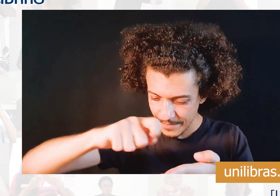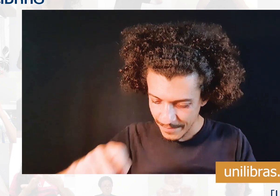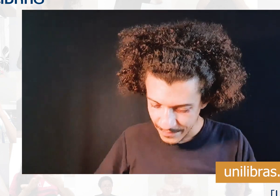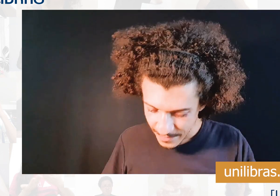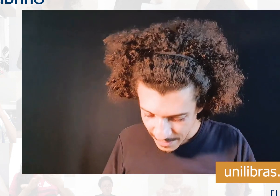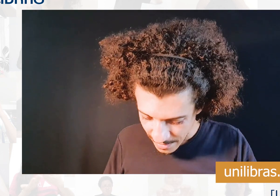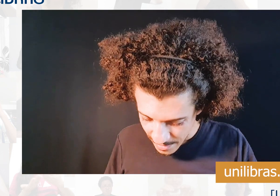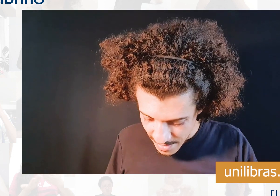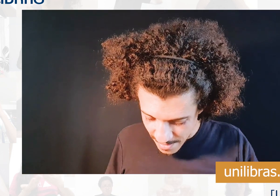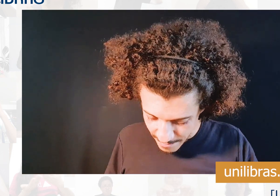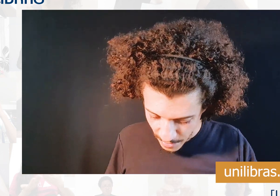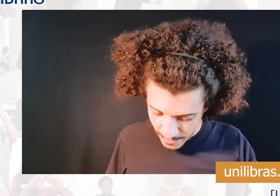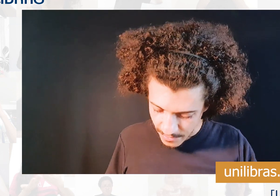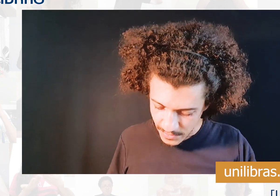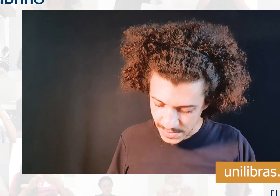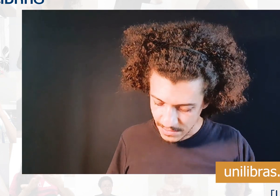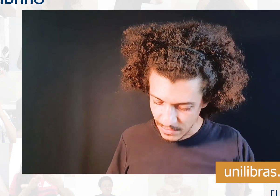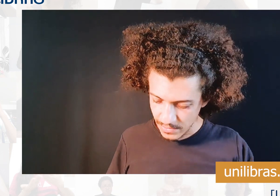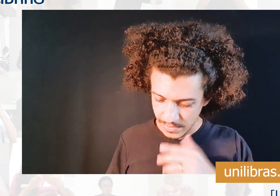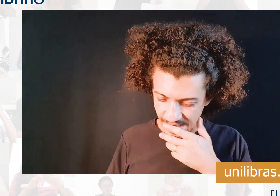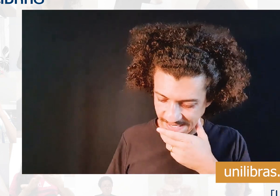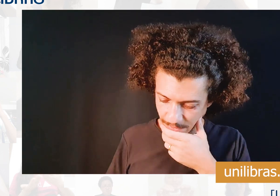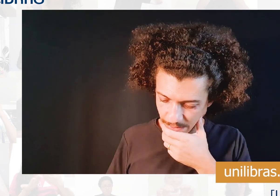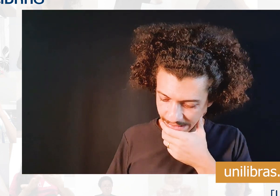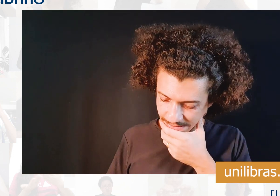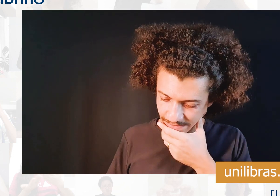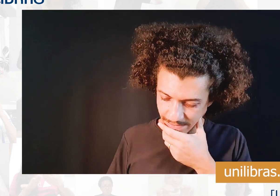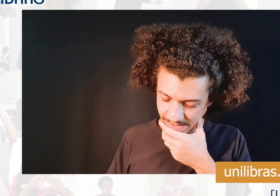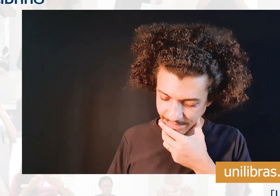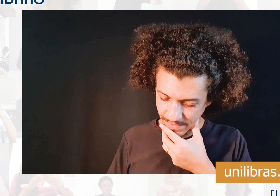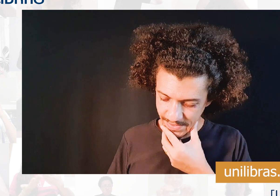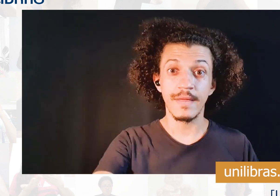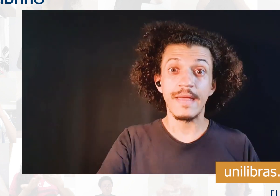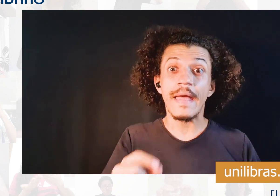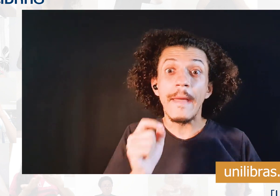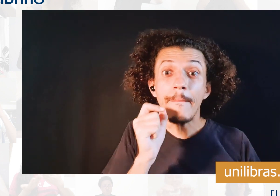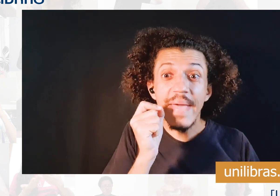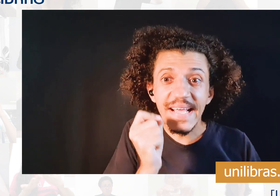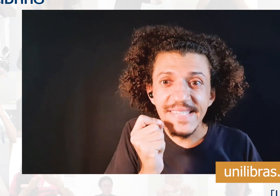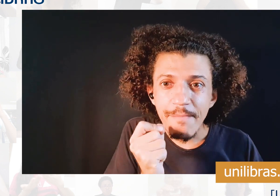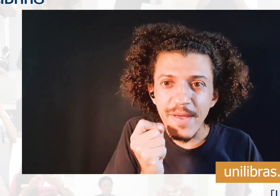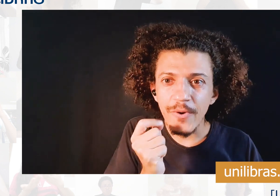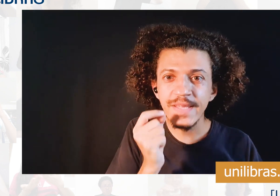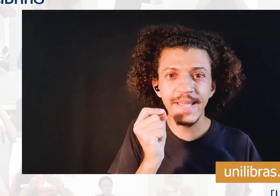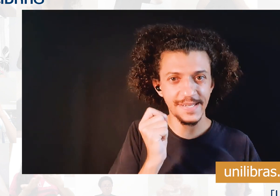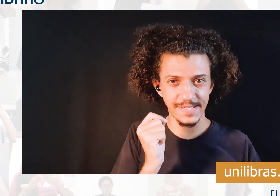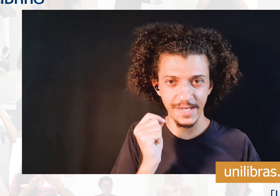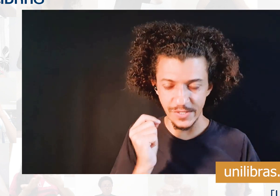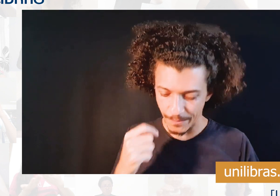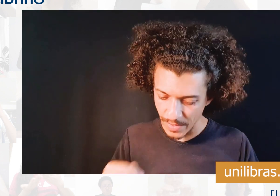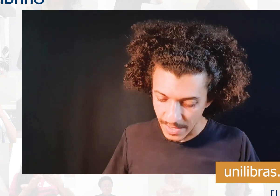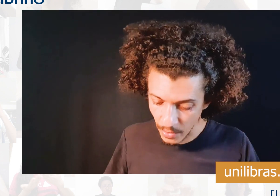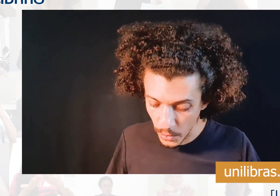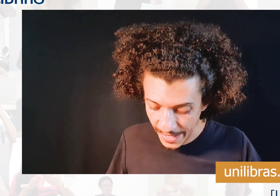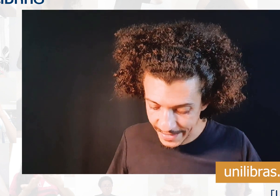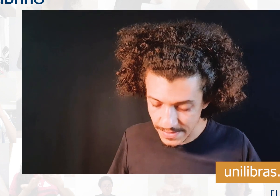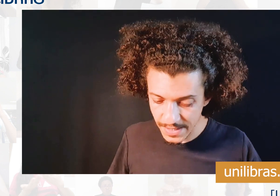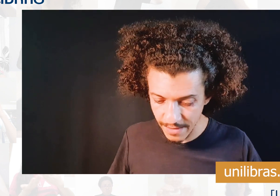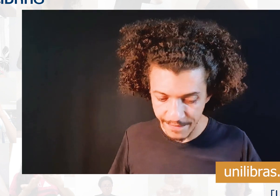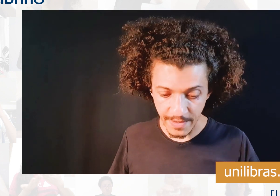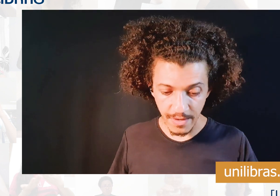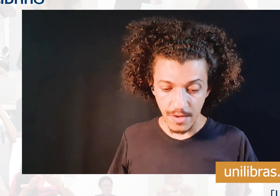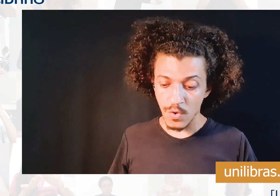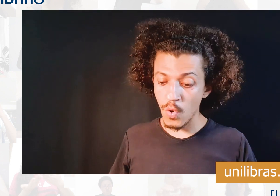sinal. Bom, o segundo e o terceiro eu conheço, inclusive, o sinal. Percebeu que interessante? Então, o que